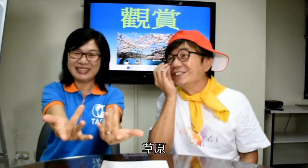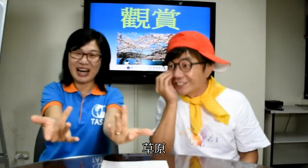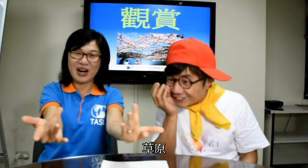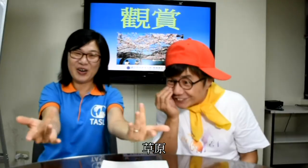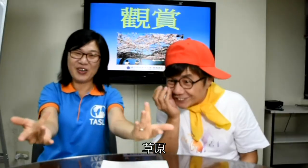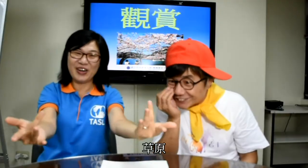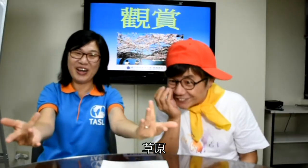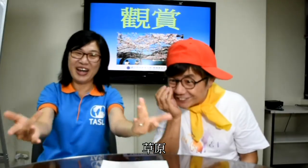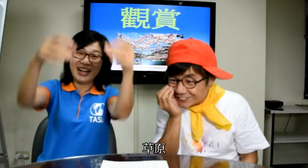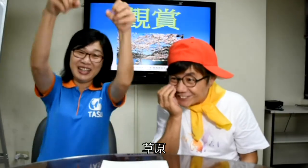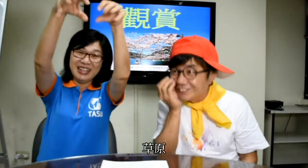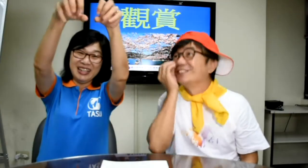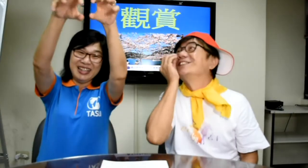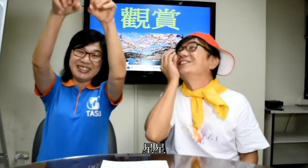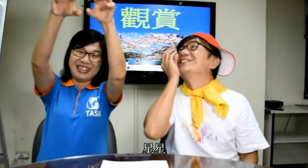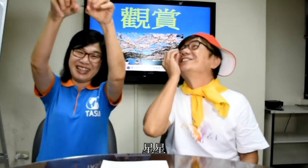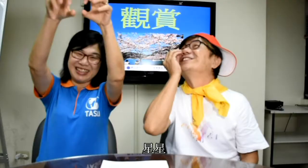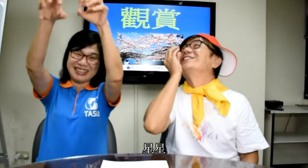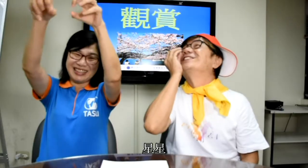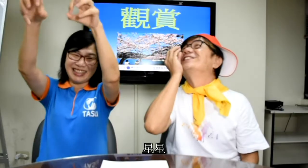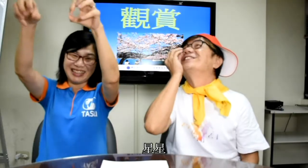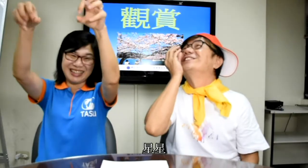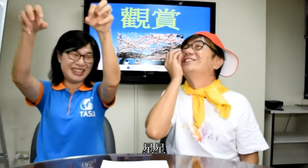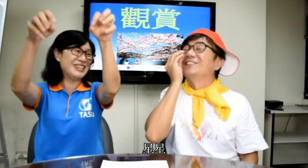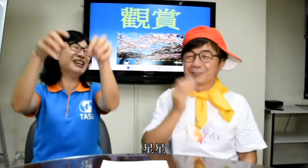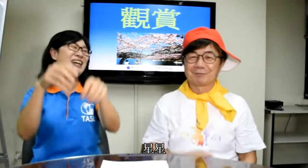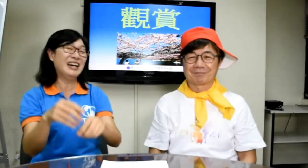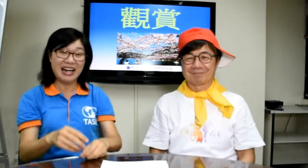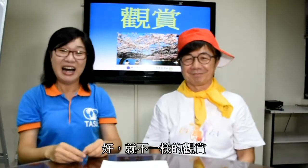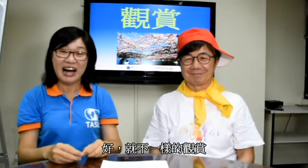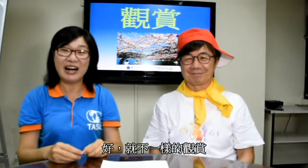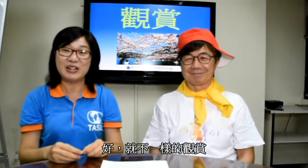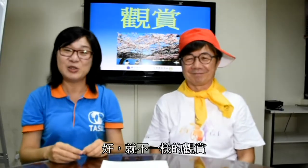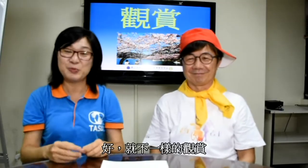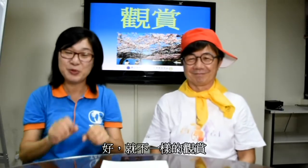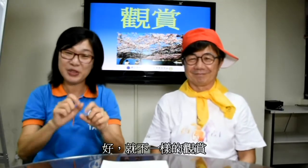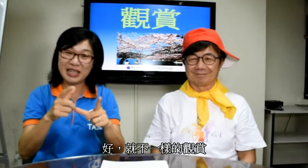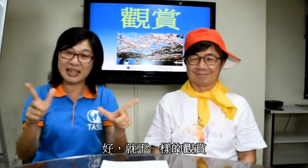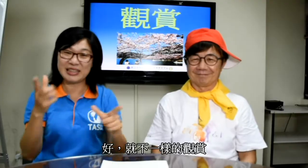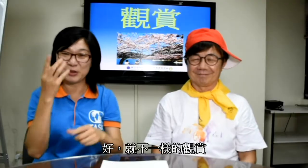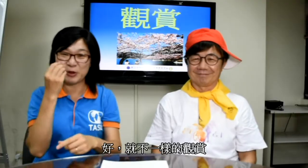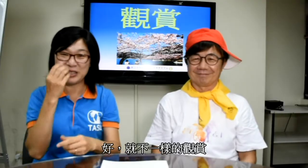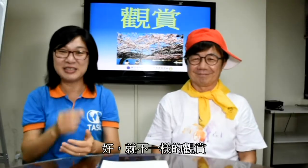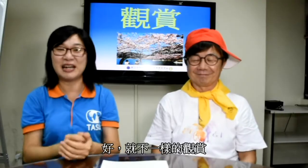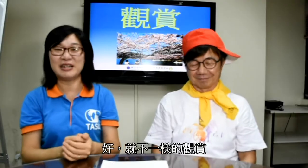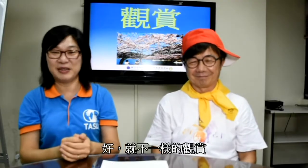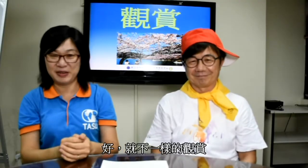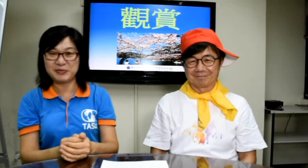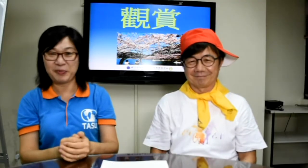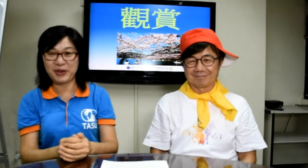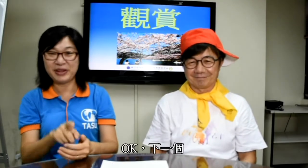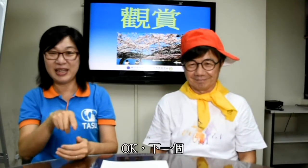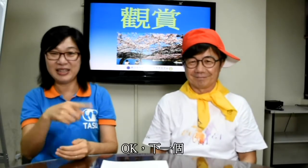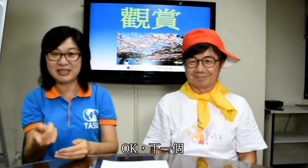草原、星星。好，就是不一样的观赏。OK， 下一